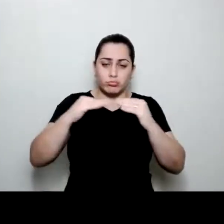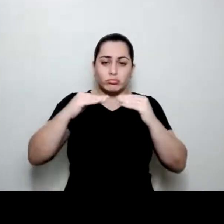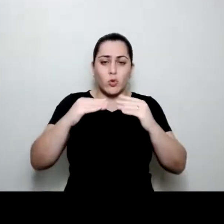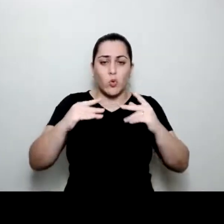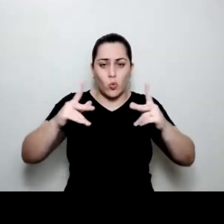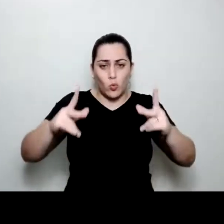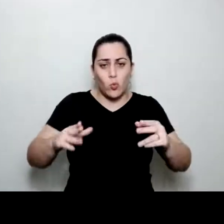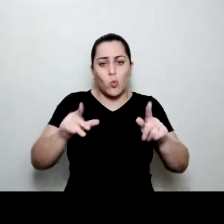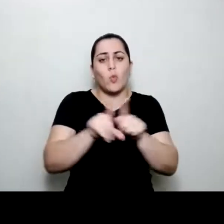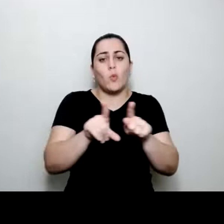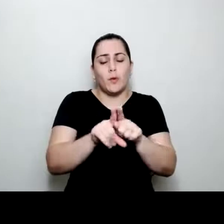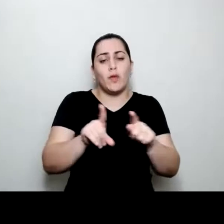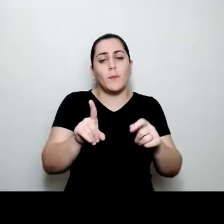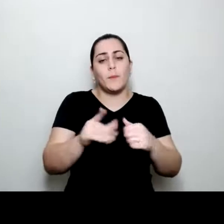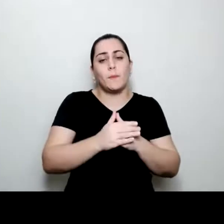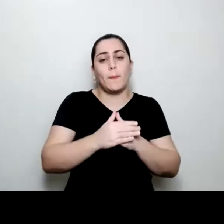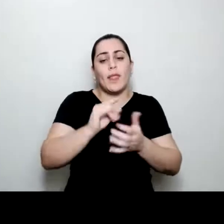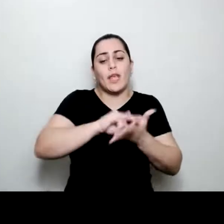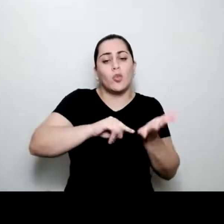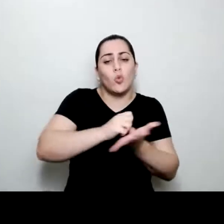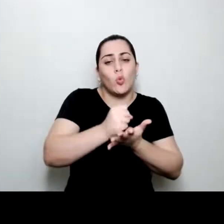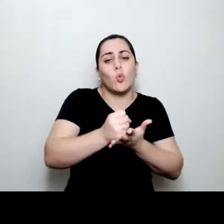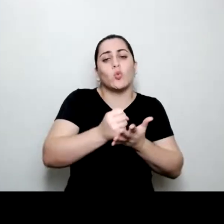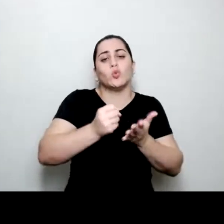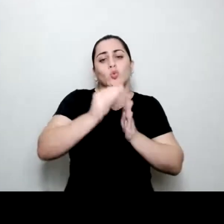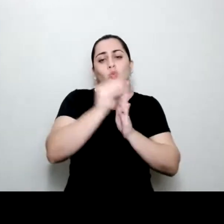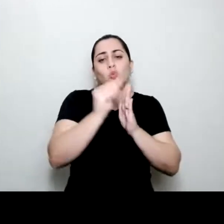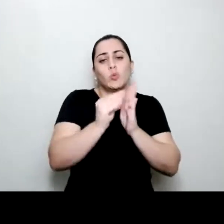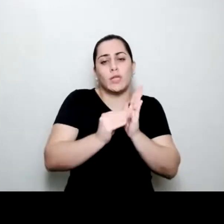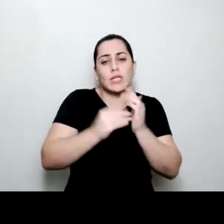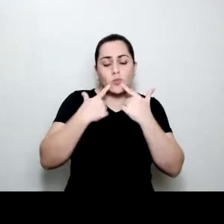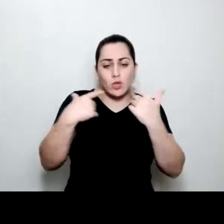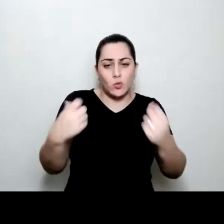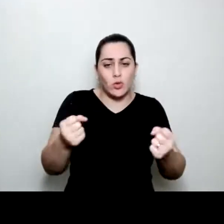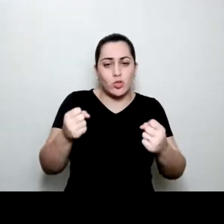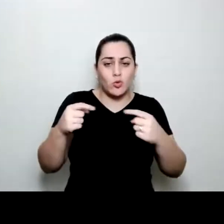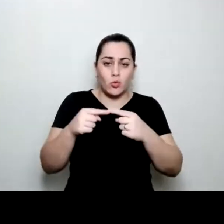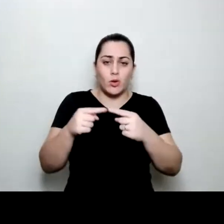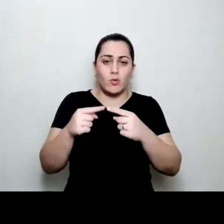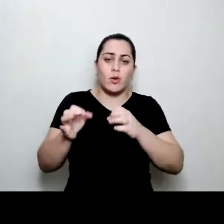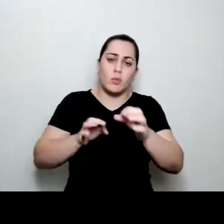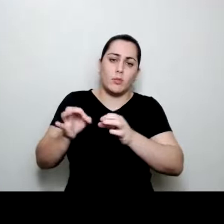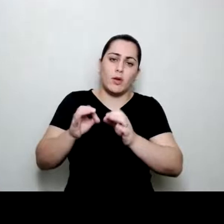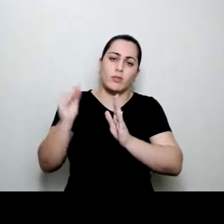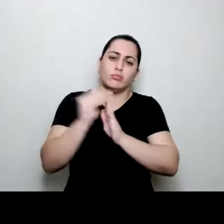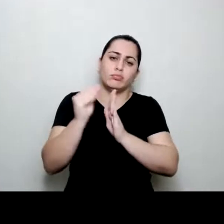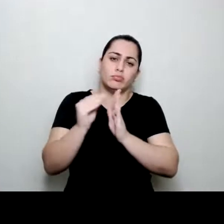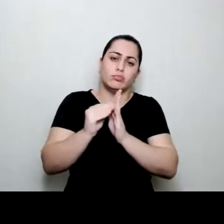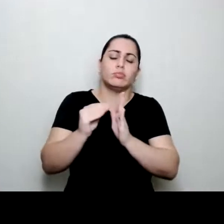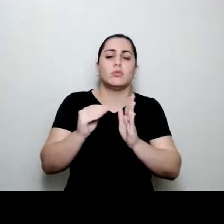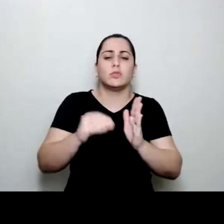Documentação linguística é sinônimo de produzir registros